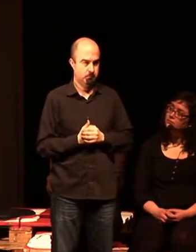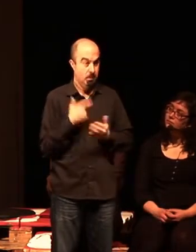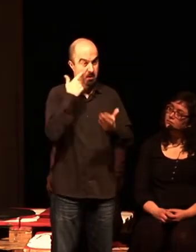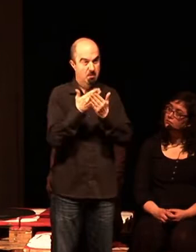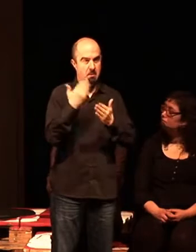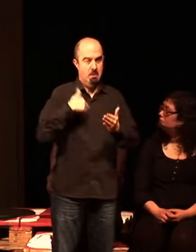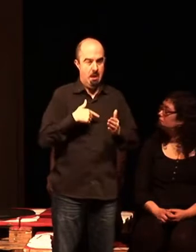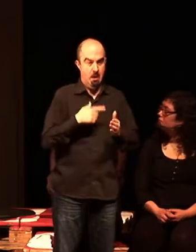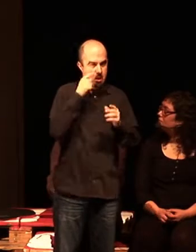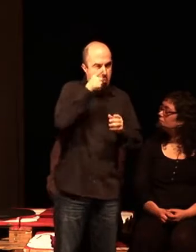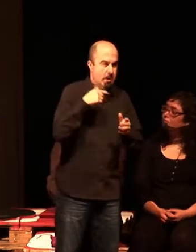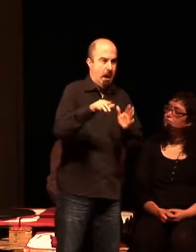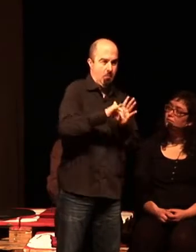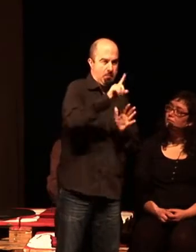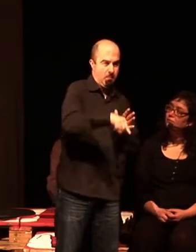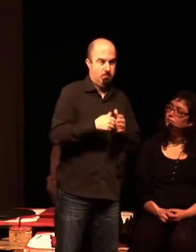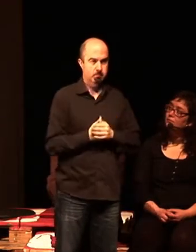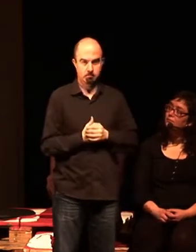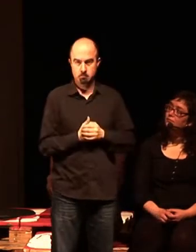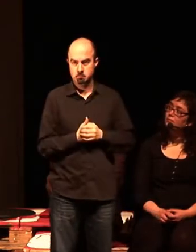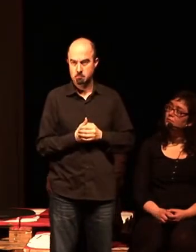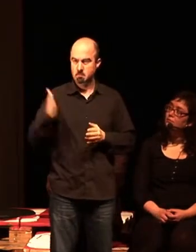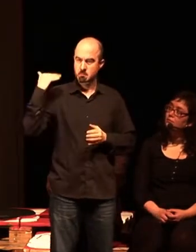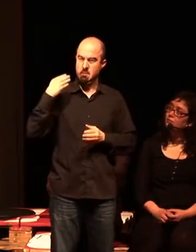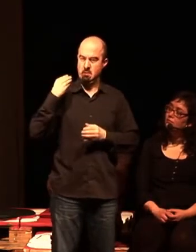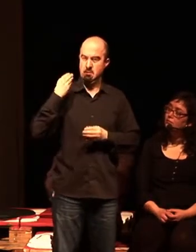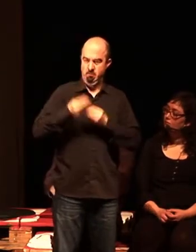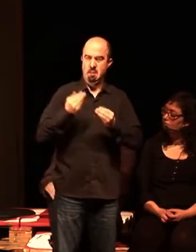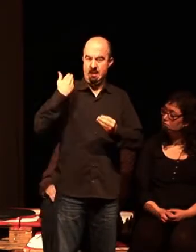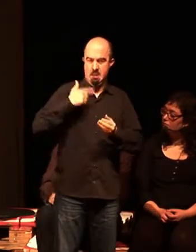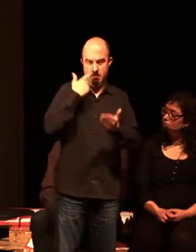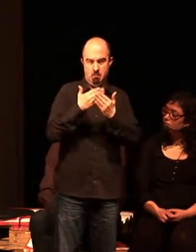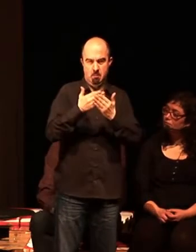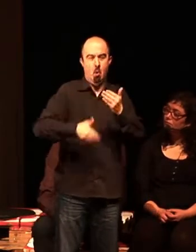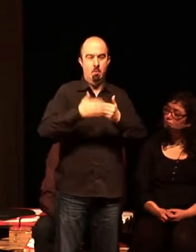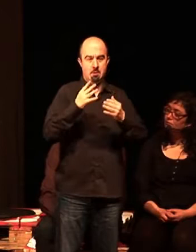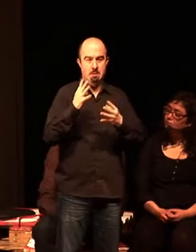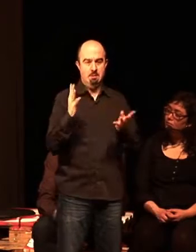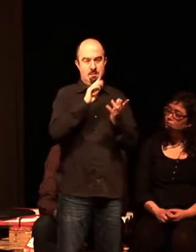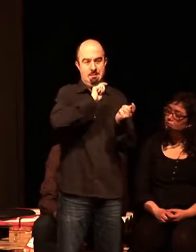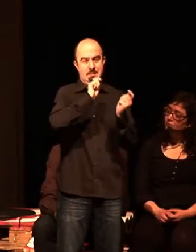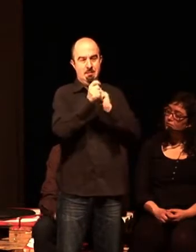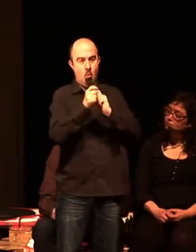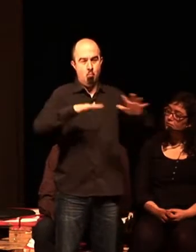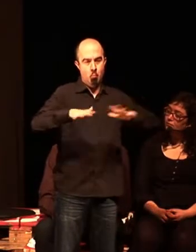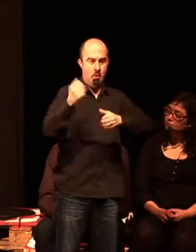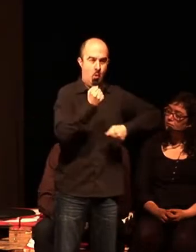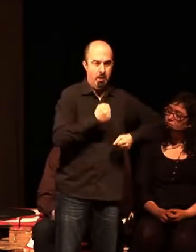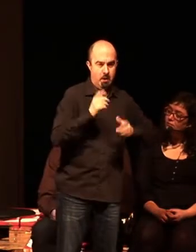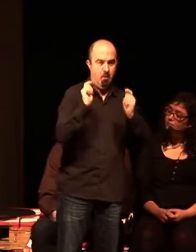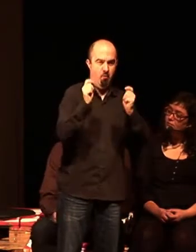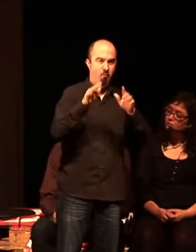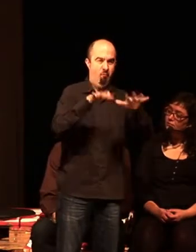de lluny i de prop. Ho vam demostrar a l'inici de la transició, amb el moviment obrer, amb les